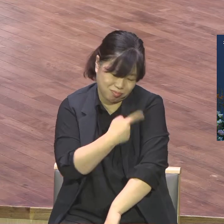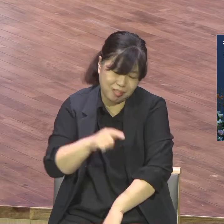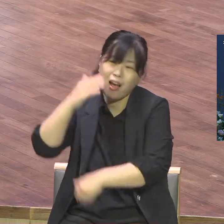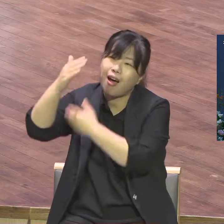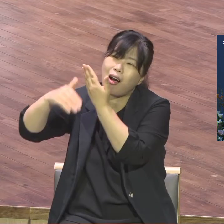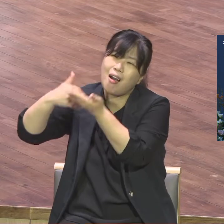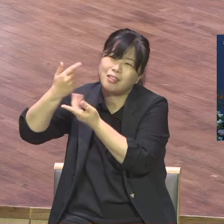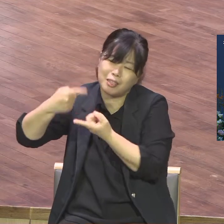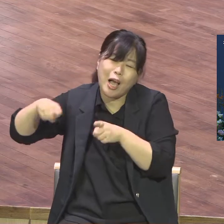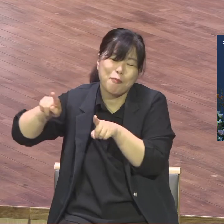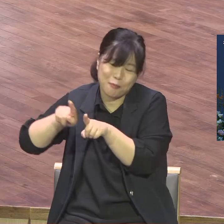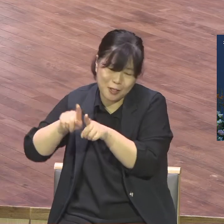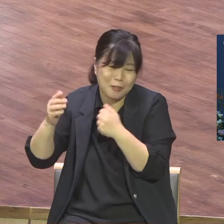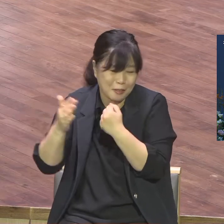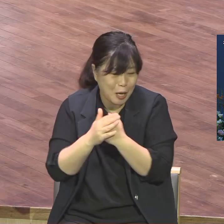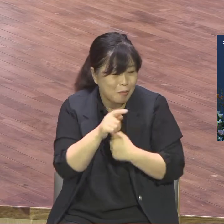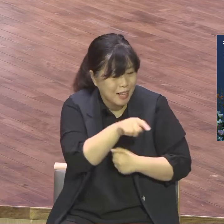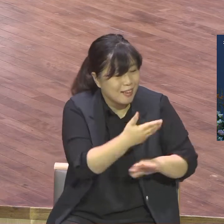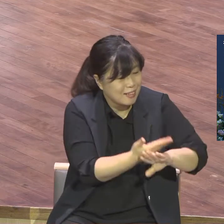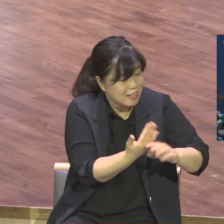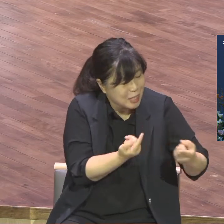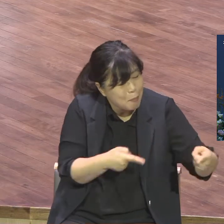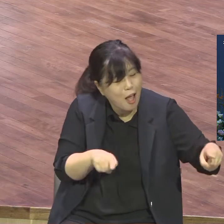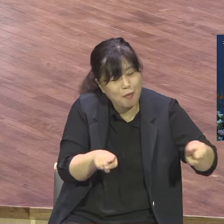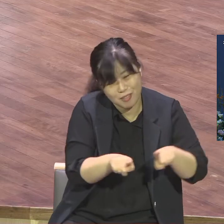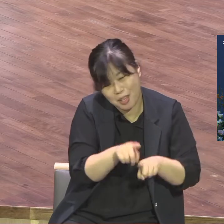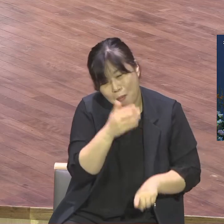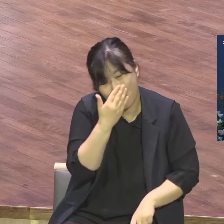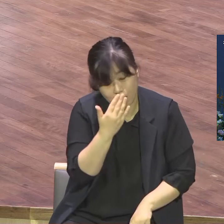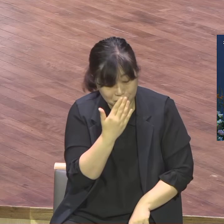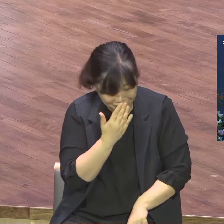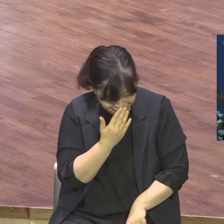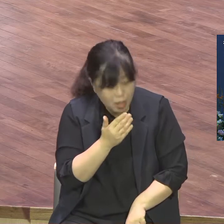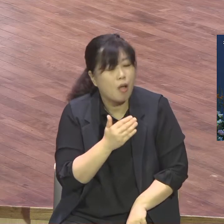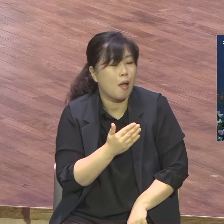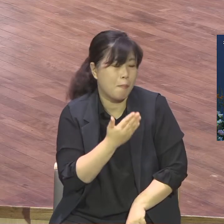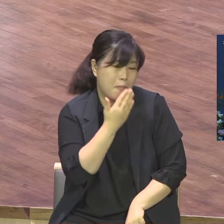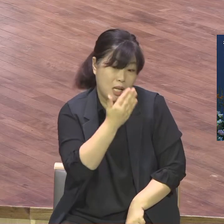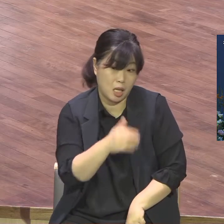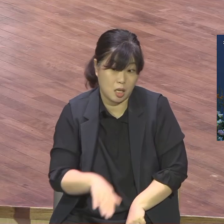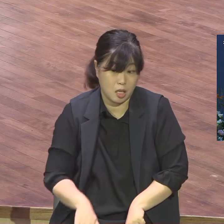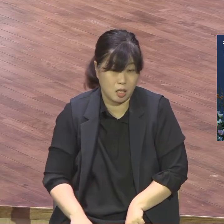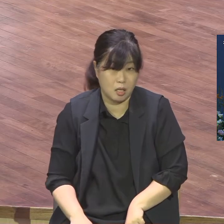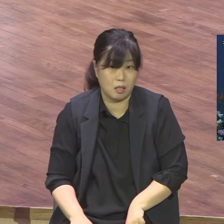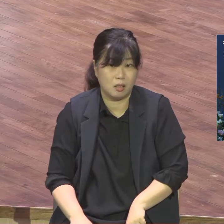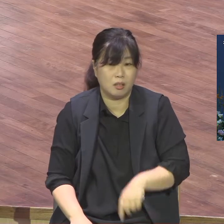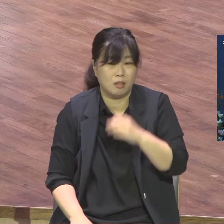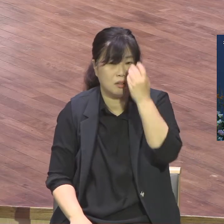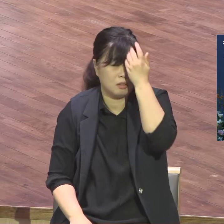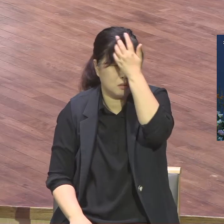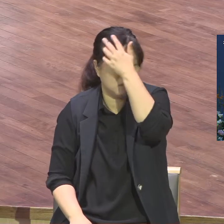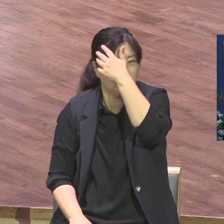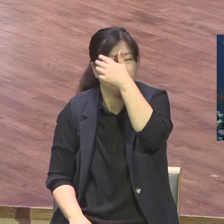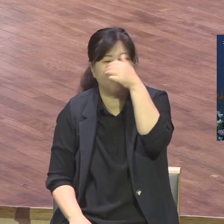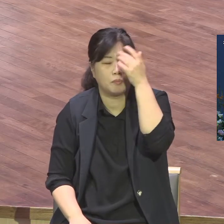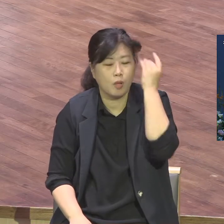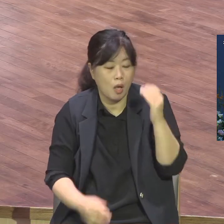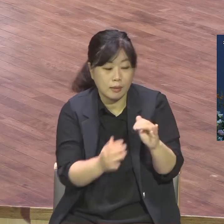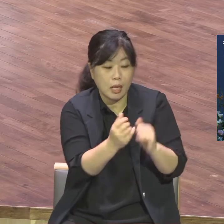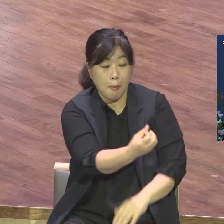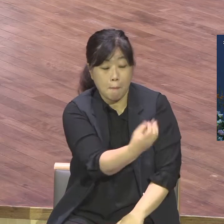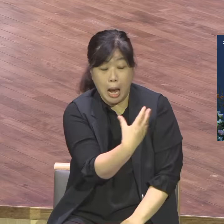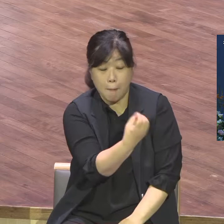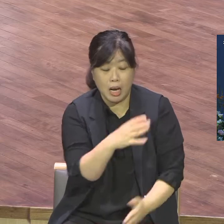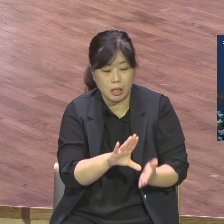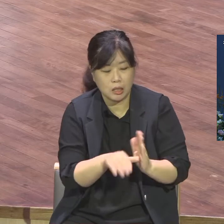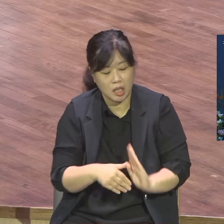하면 어떠고 저런 말 하면 나하고 상관없는 말이에요. 나는 무능하냐고 나는 죽었는데 뭐 죽은 놈이 무슨 말을 해요. 그러니까 그리스도하고